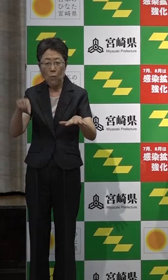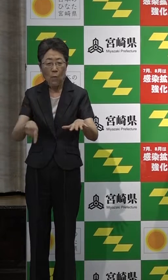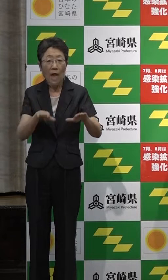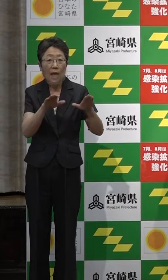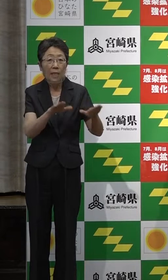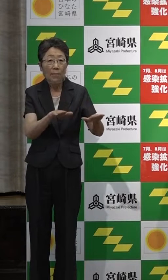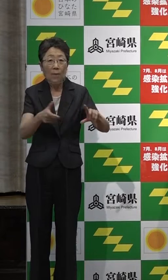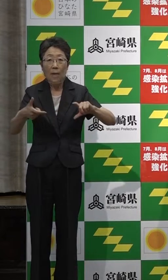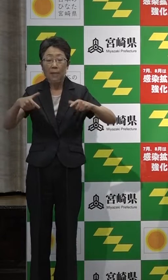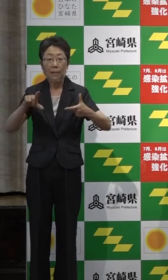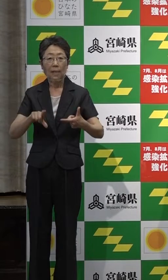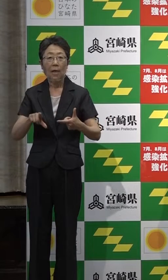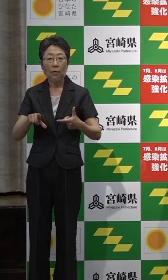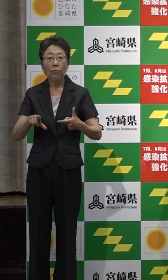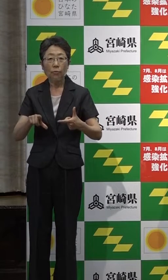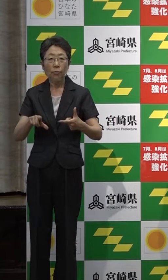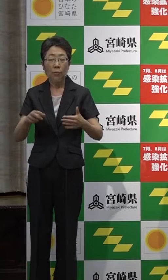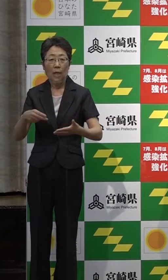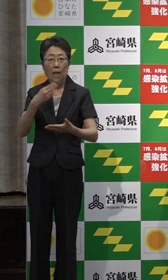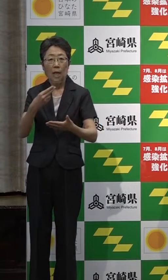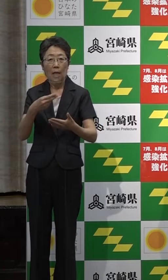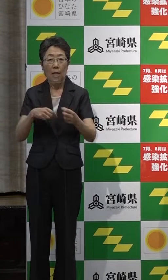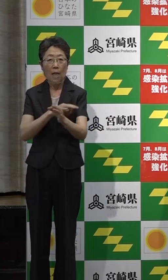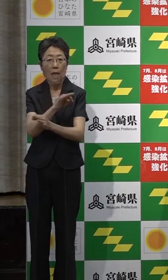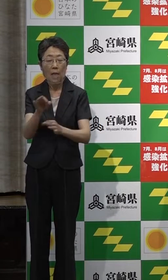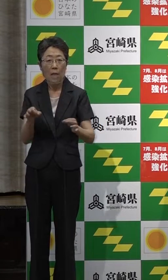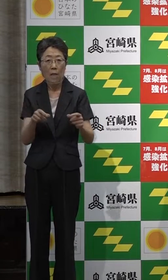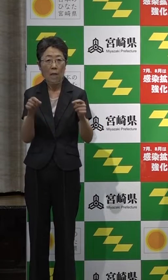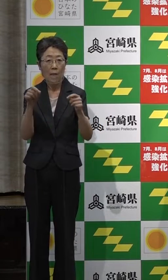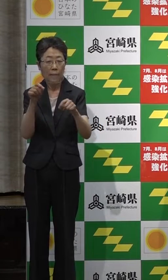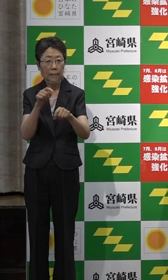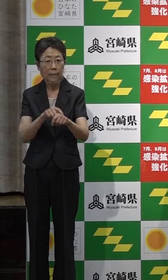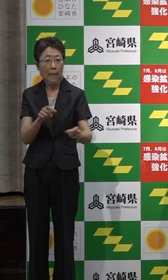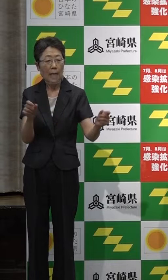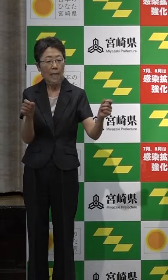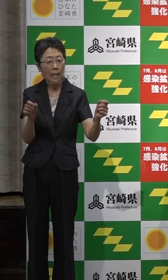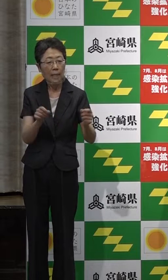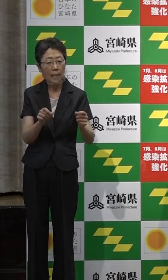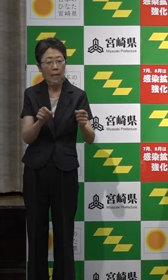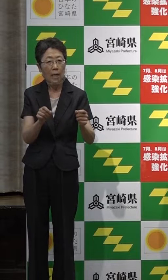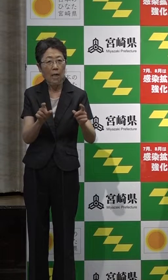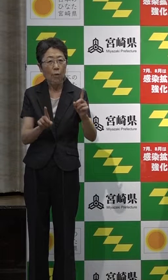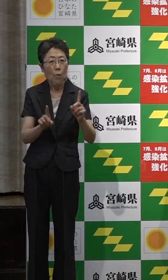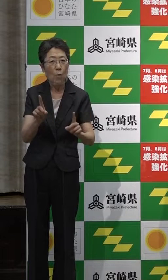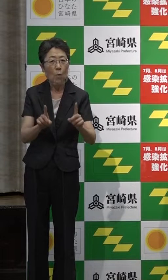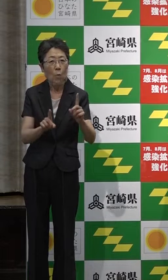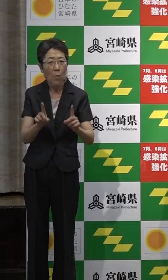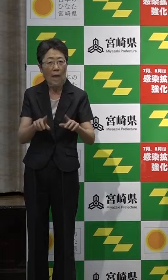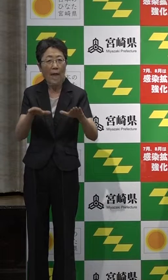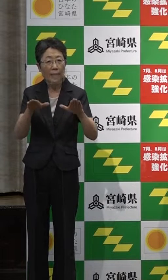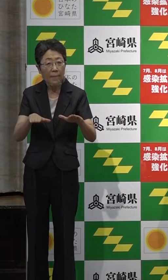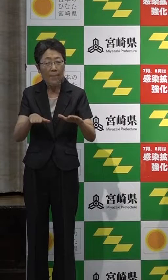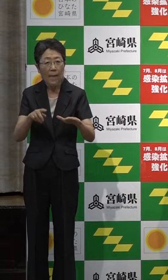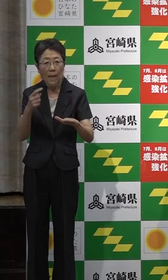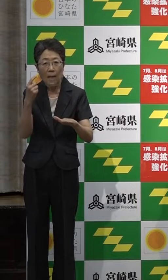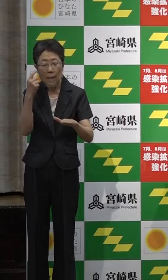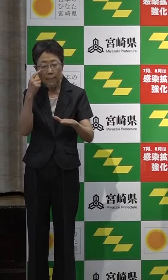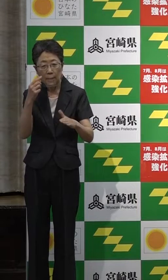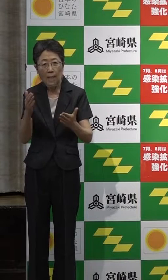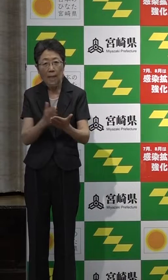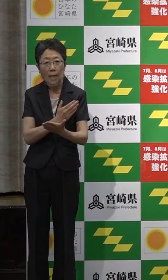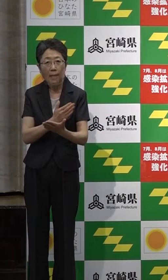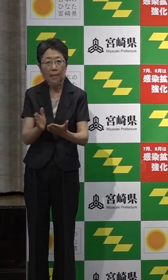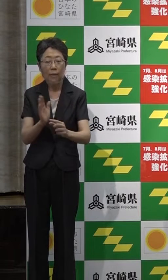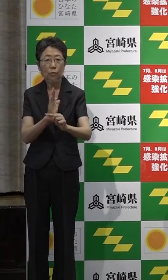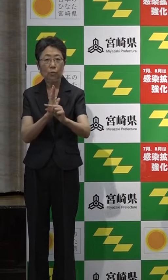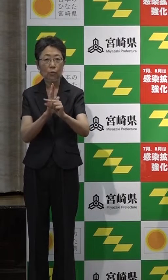営業時間短縮につきましてはその辺の今状況を見極めているというところでございます。赤